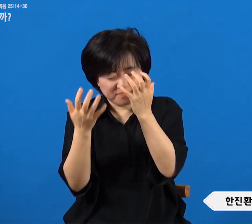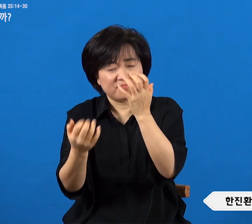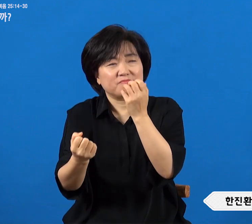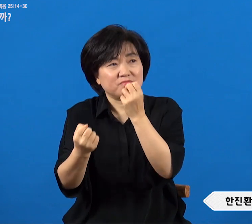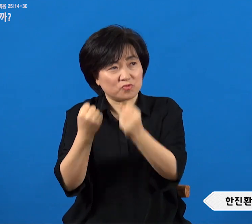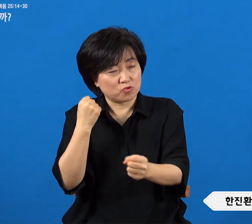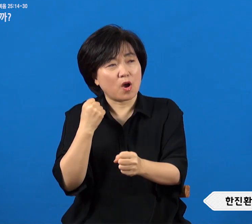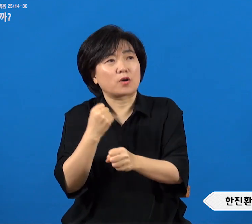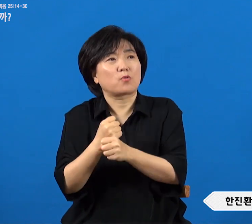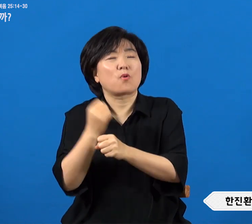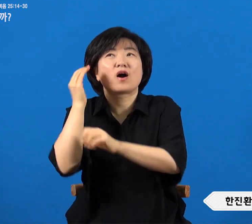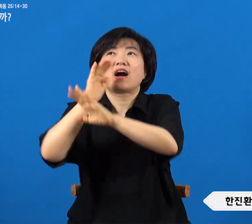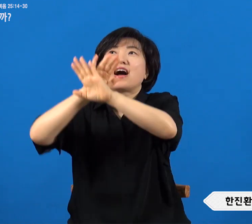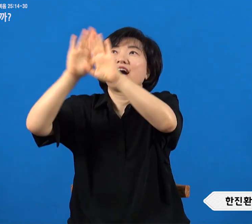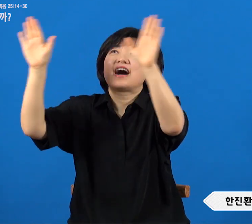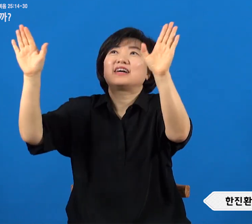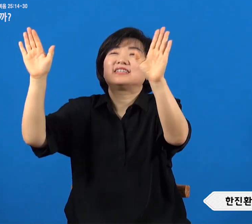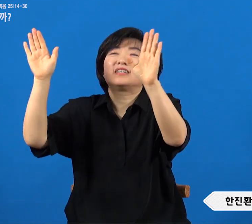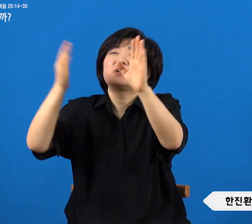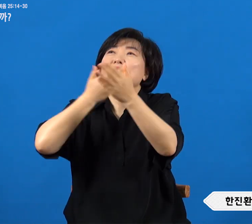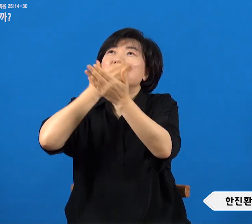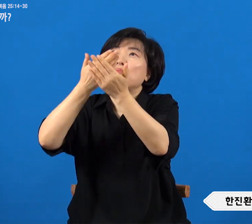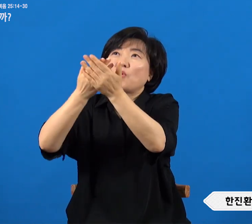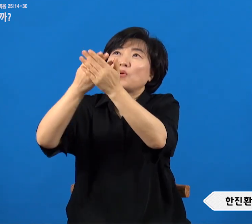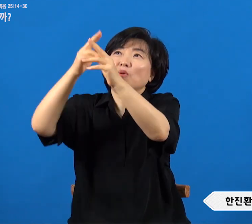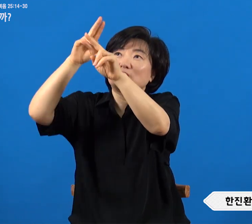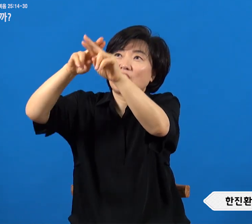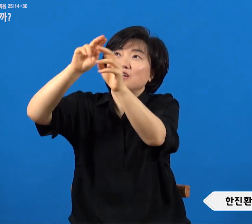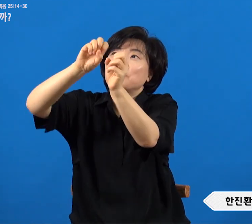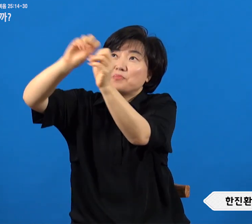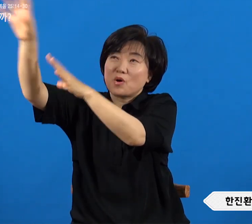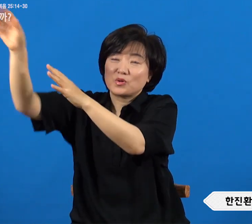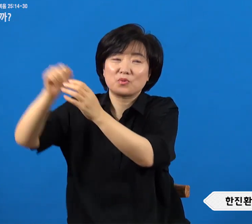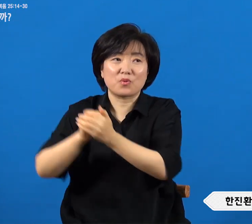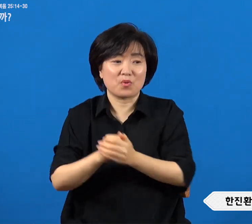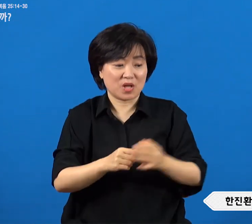불구하고 하늘 보좌를 버리고 따님과 어르신